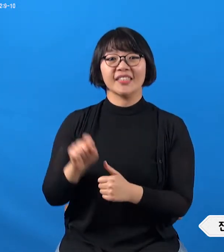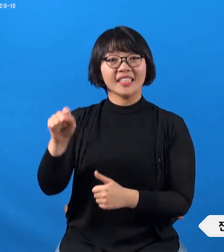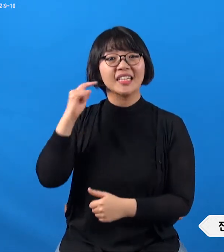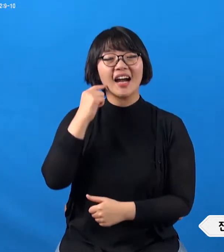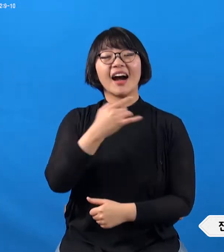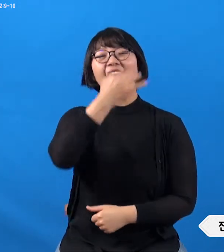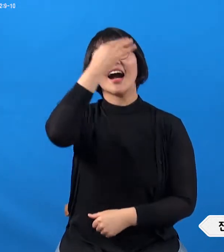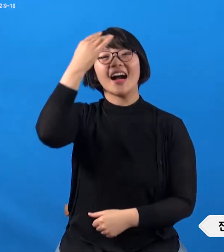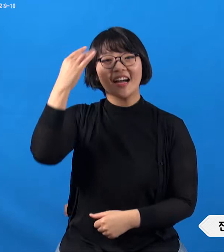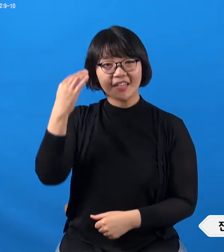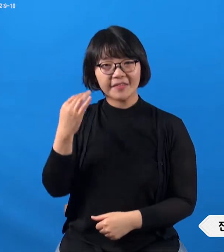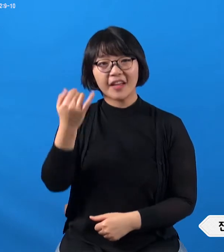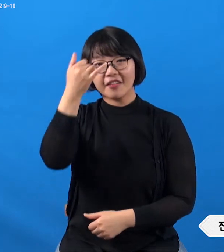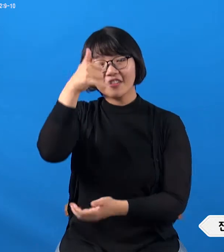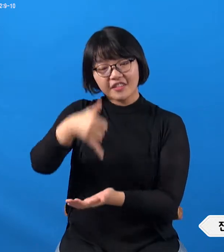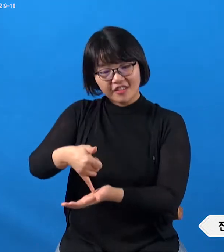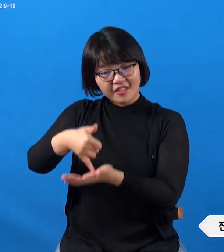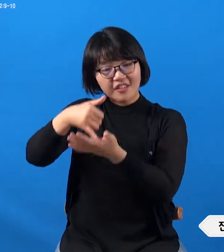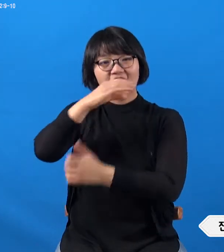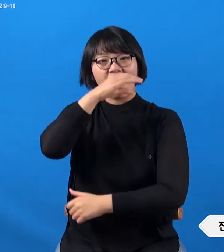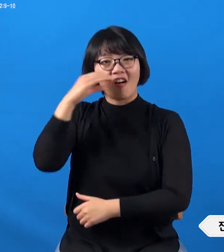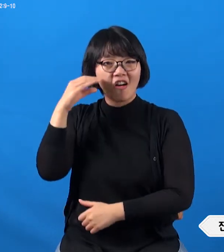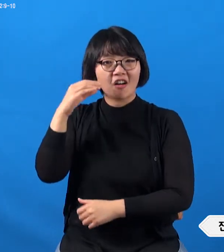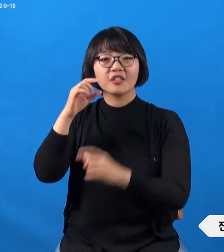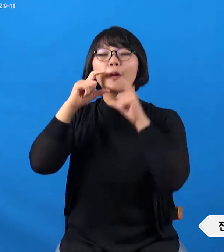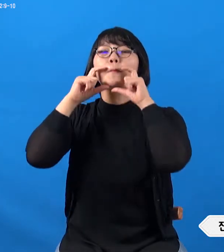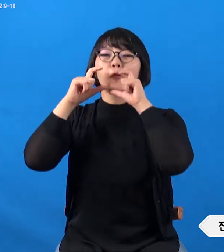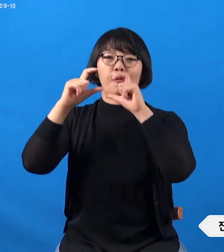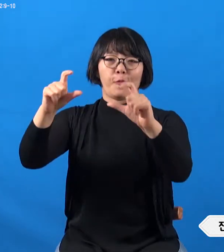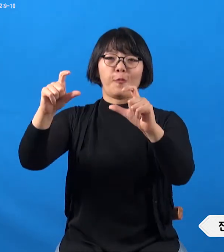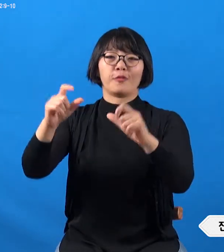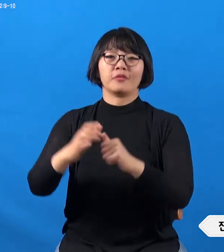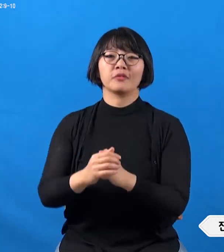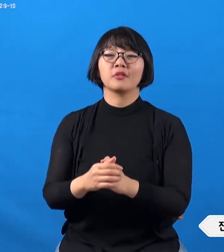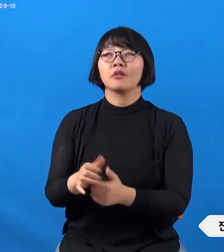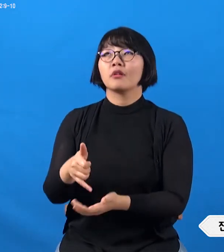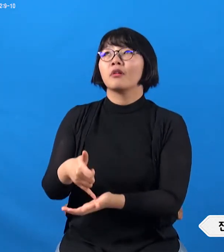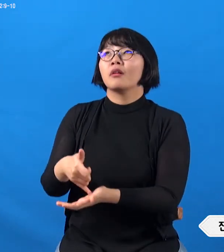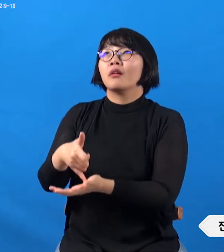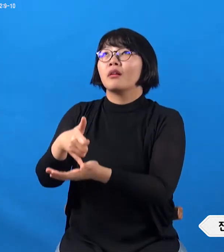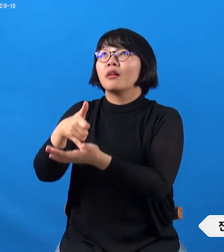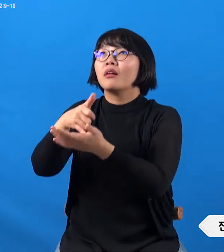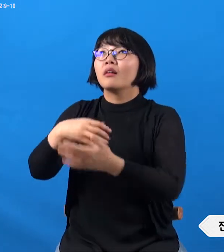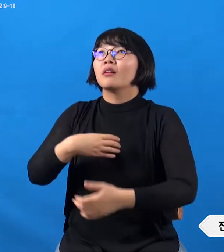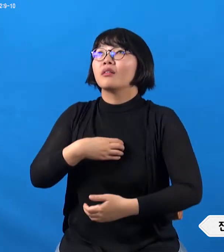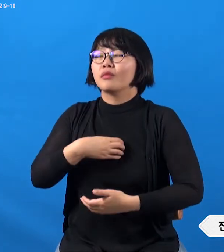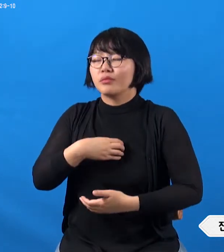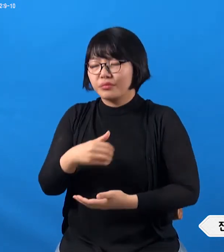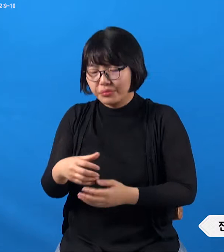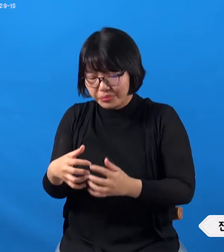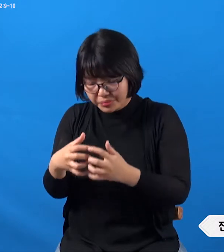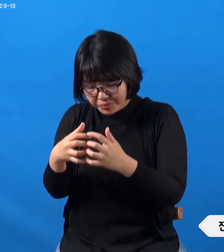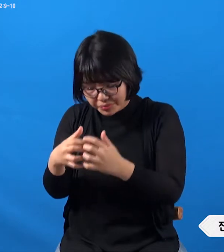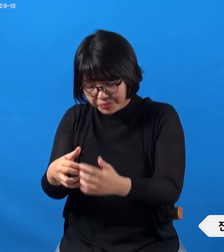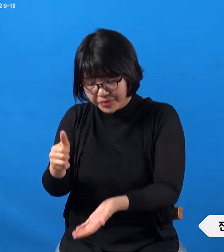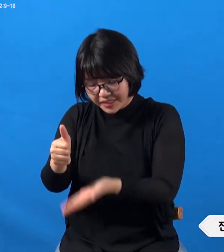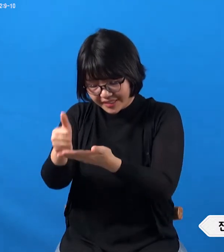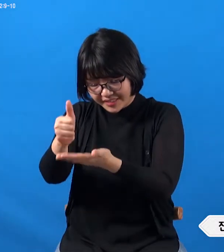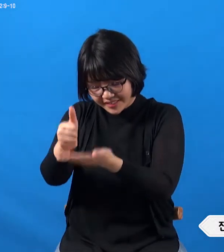그 아름다운 덕을 선포하라. 경이롭고 칭찬받을